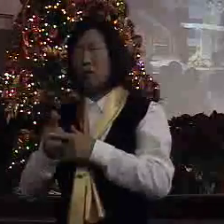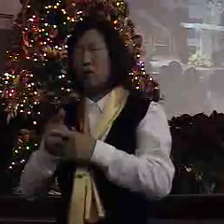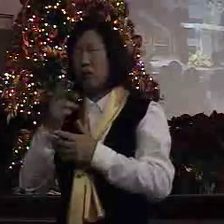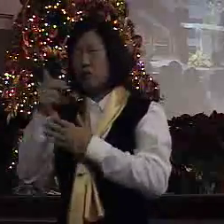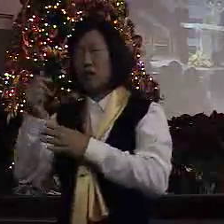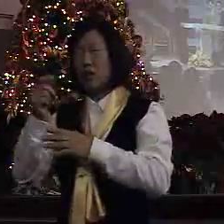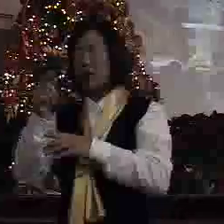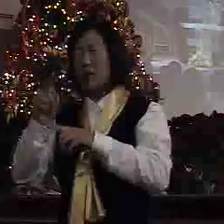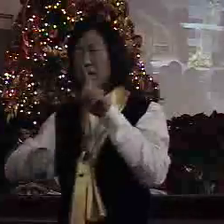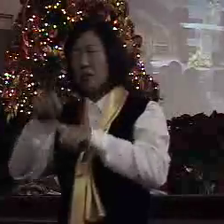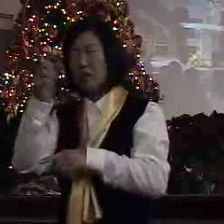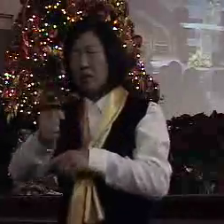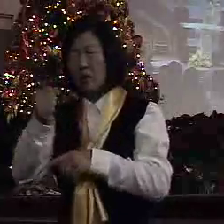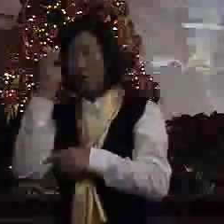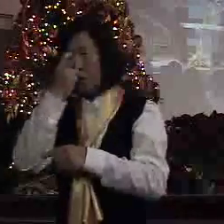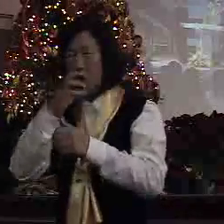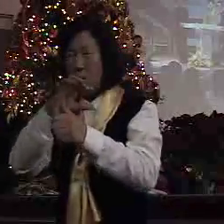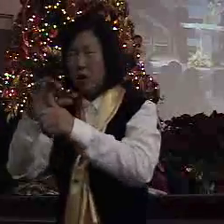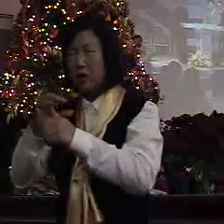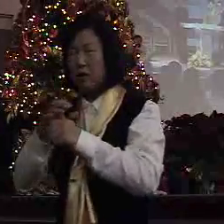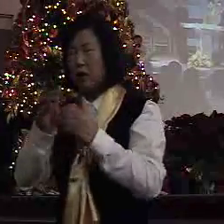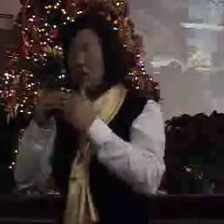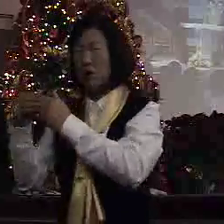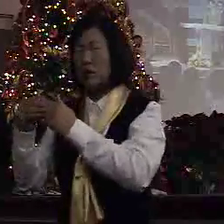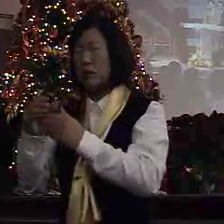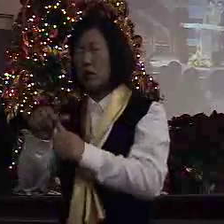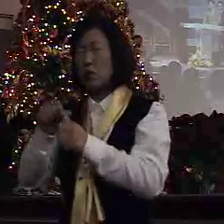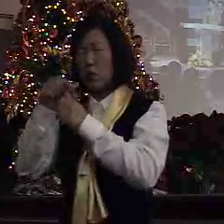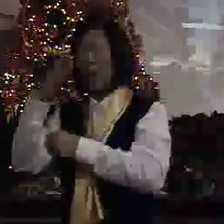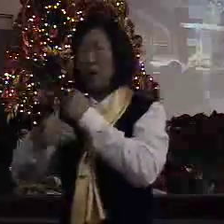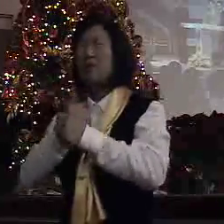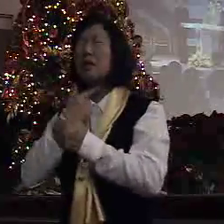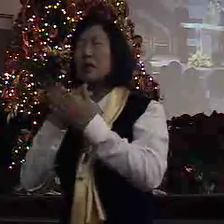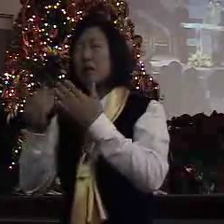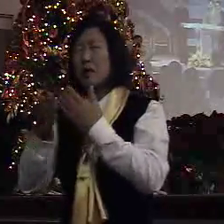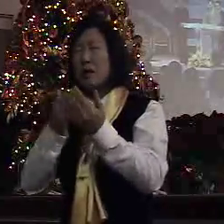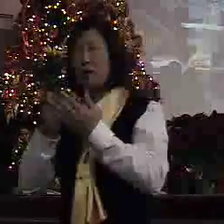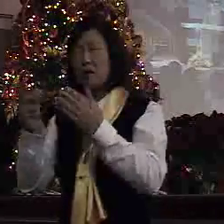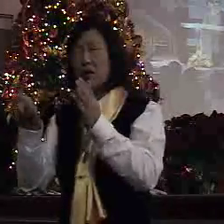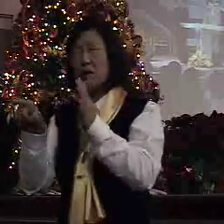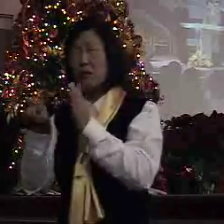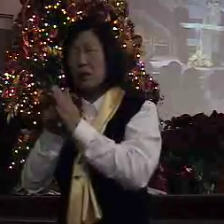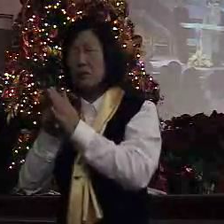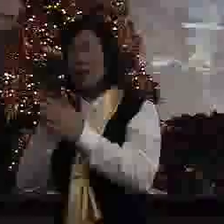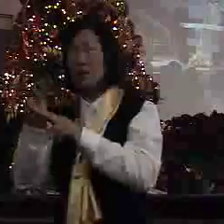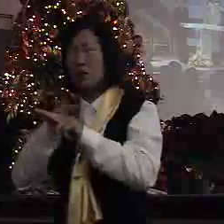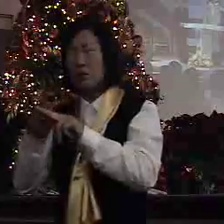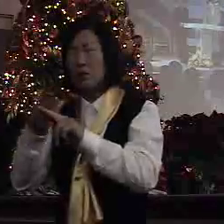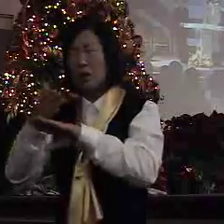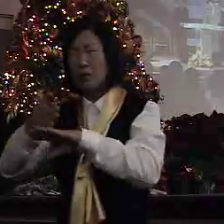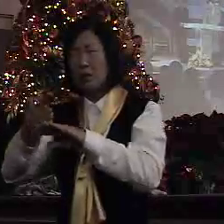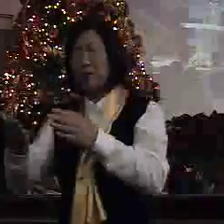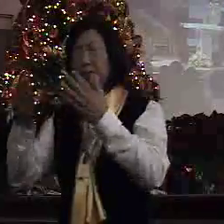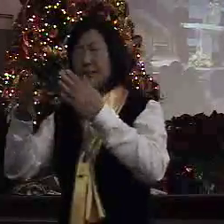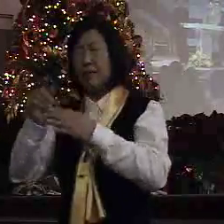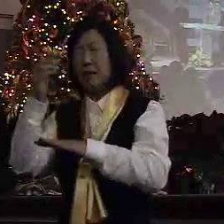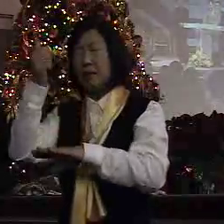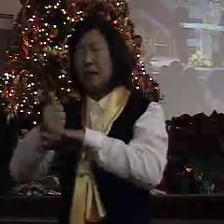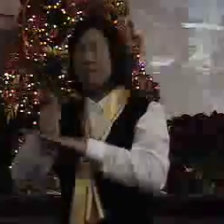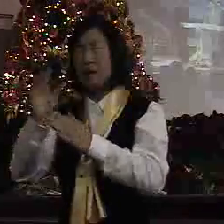우리를 보호하시고 인도하신 하나님, 그 구원의 하나님을 체험한 가운데 나오는 믿음의 선물을 감사드립니다. 이